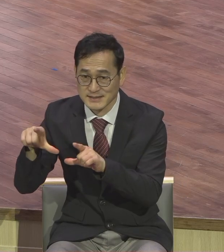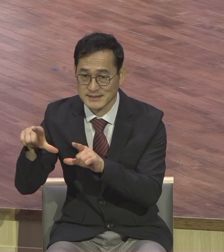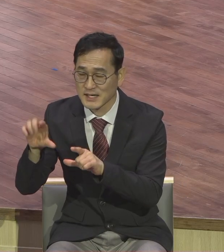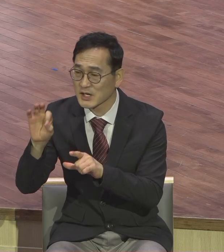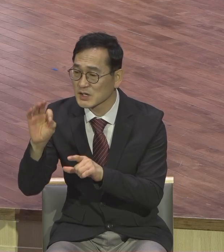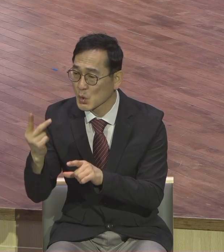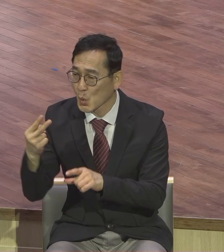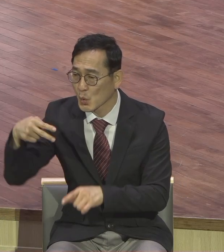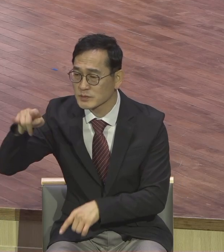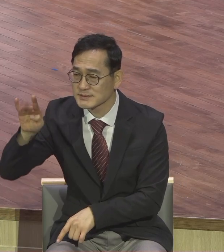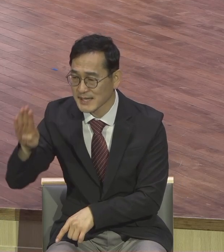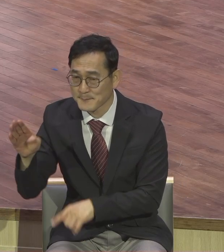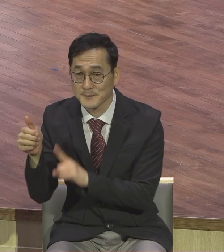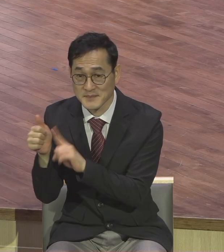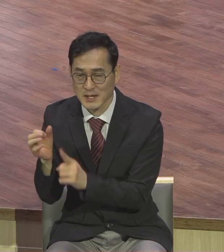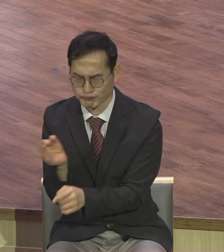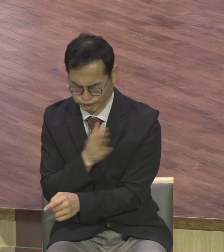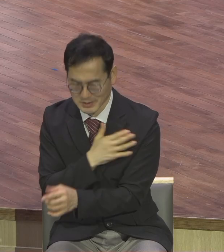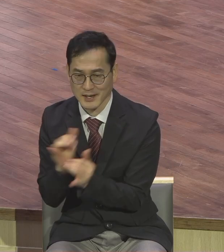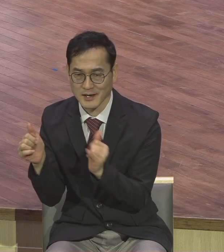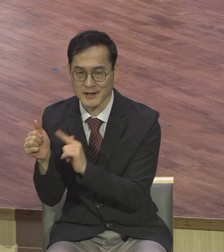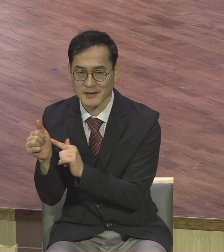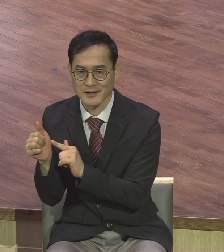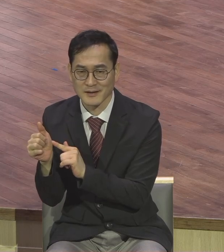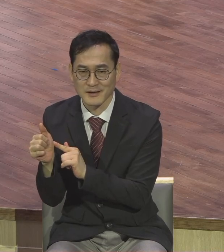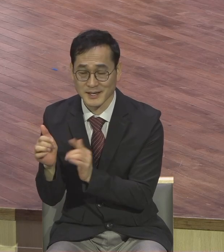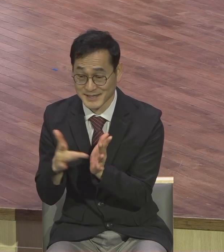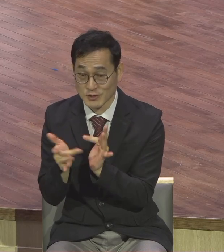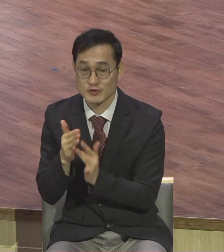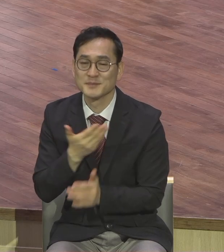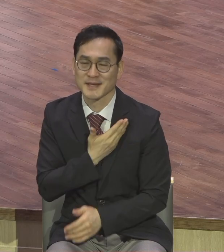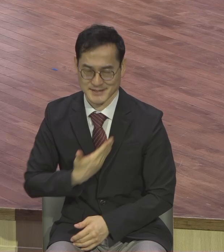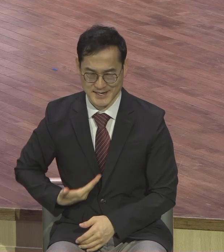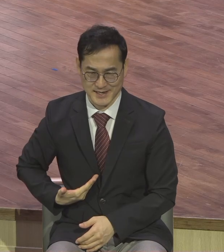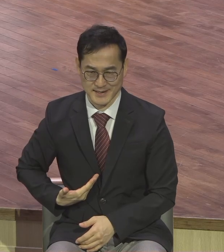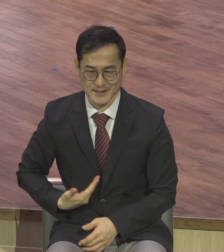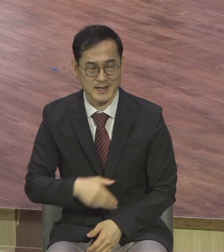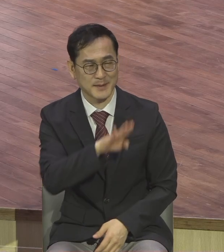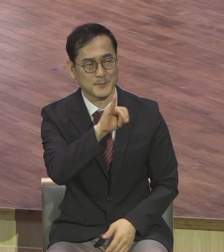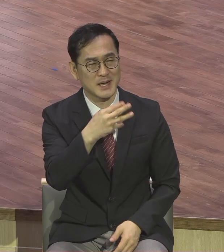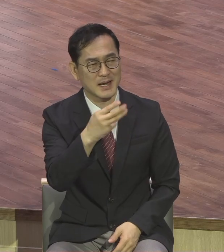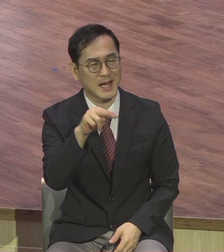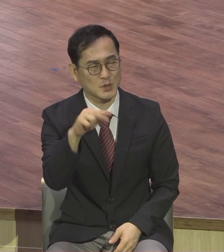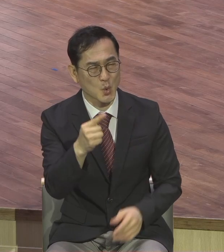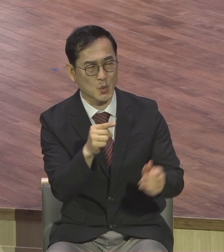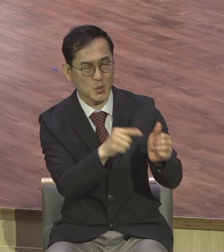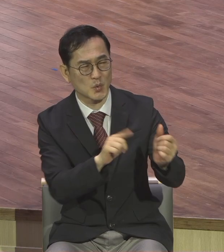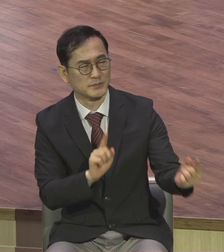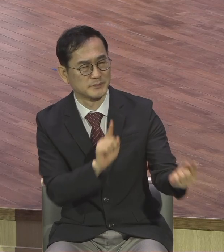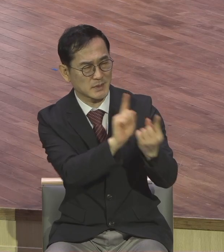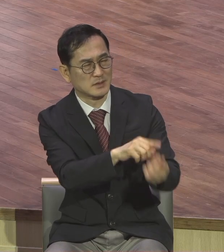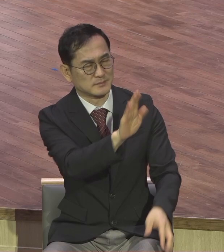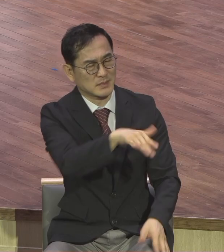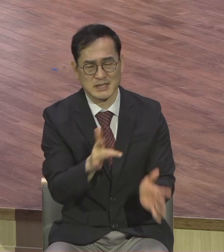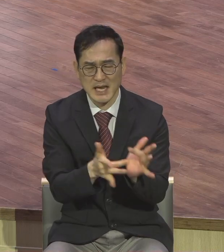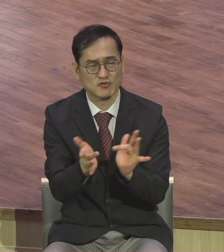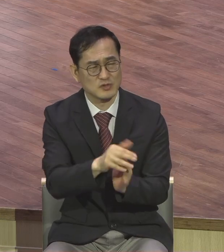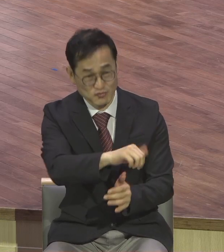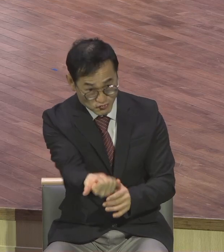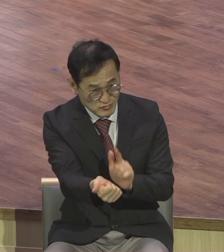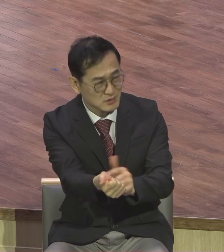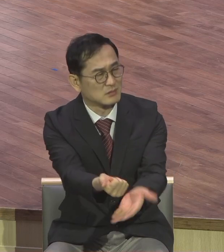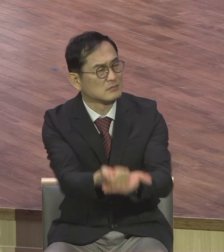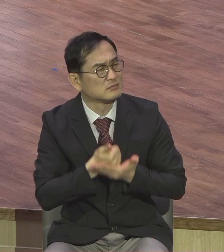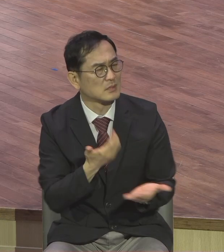부자 요셉이라 하는 사람이 왔으니 그도 예수의 제자라. 빌라도에게 가서 예수의 시체를 달라 하니 이에